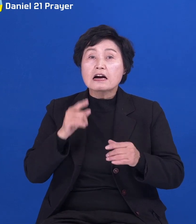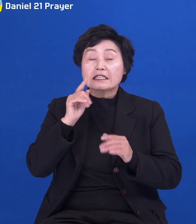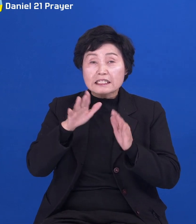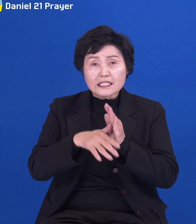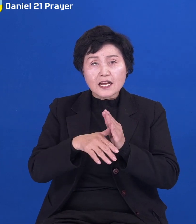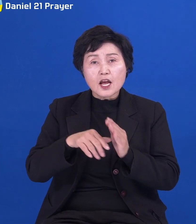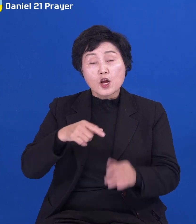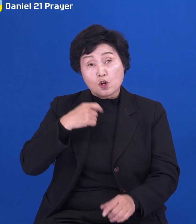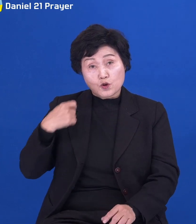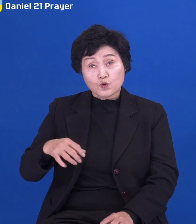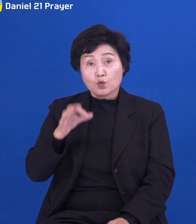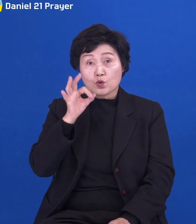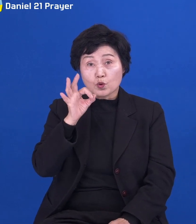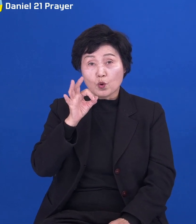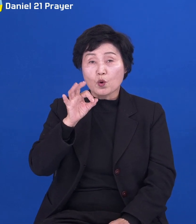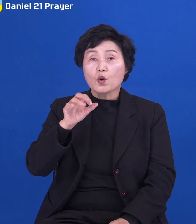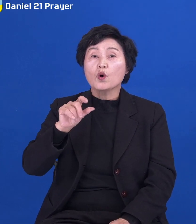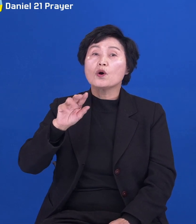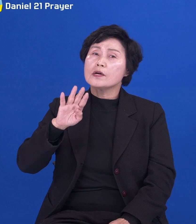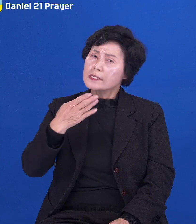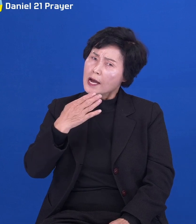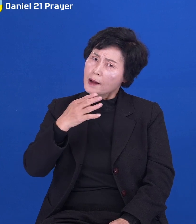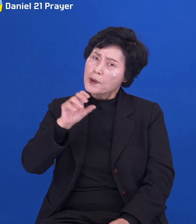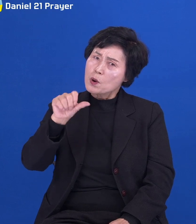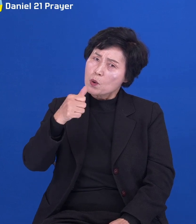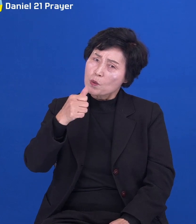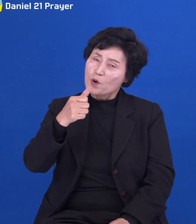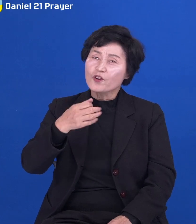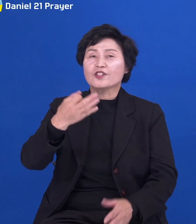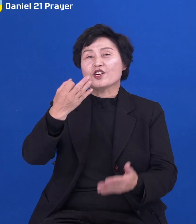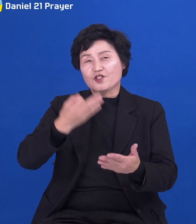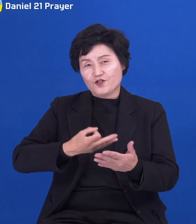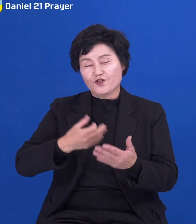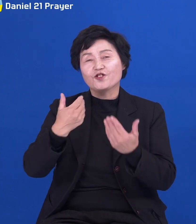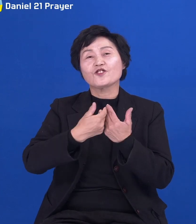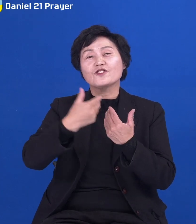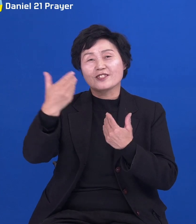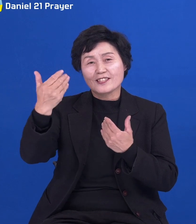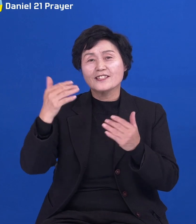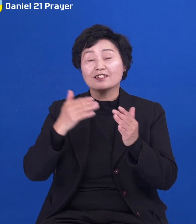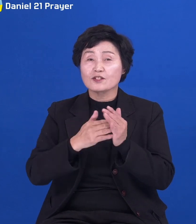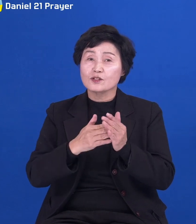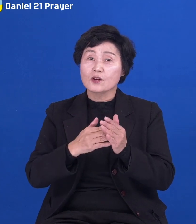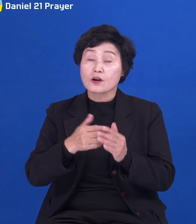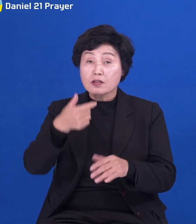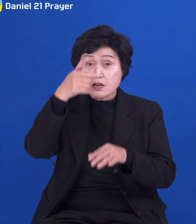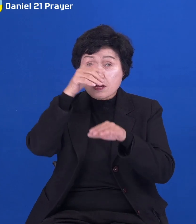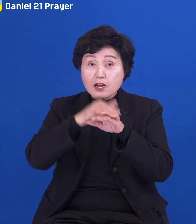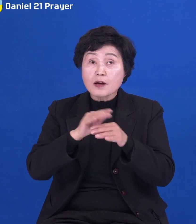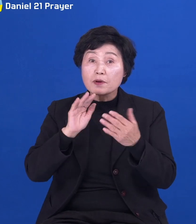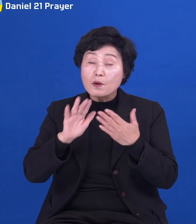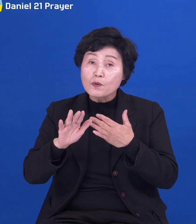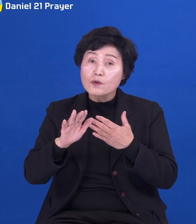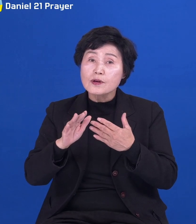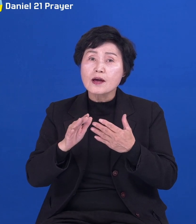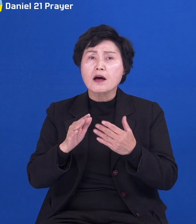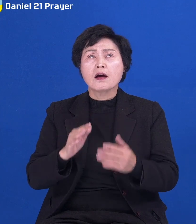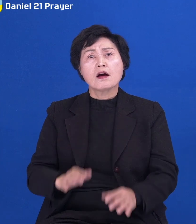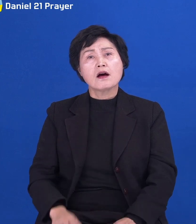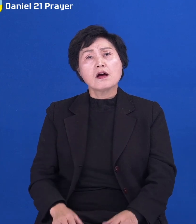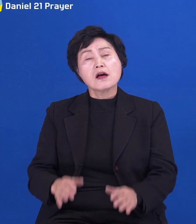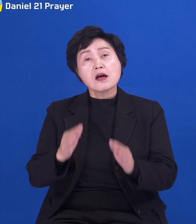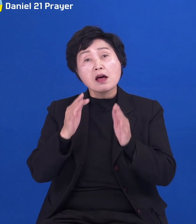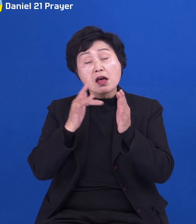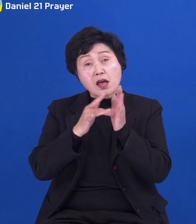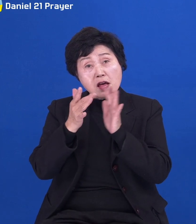가셨어요. 하루는 예배 드리고 있는데요. 전도사님이 예배 끝난 다음에 내하고 친구한테다가 예수님의 생애라는